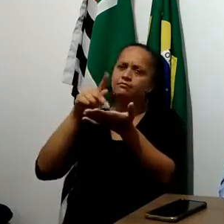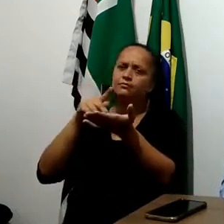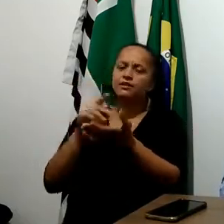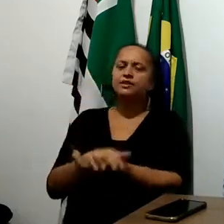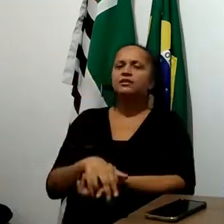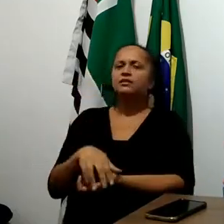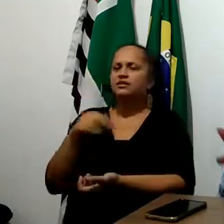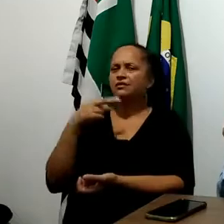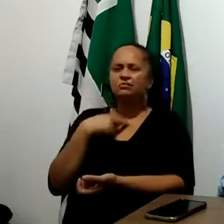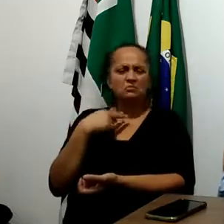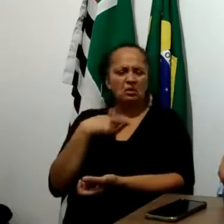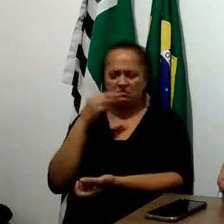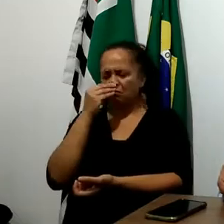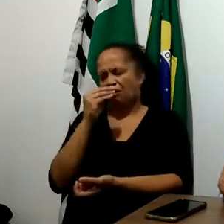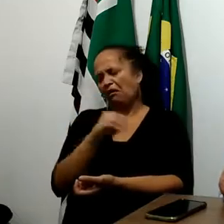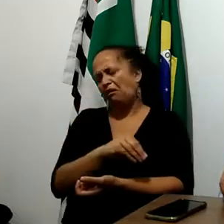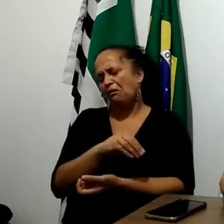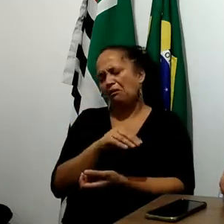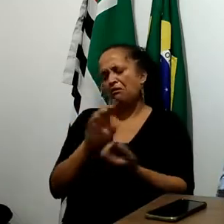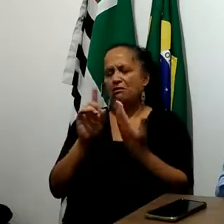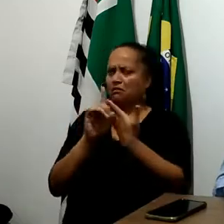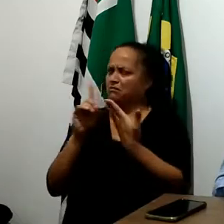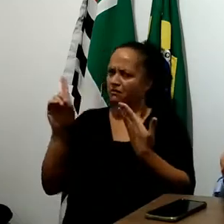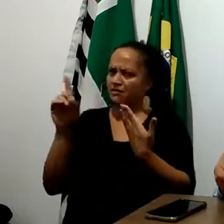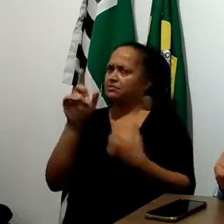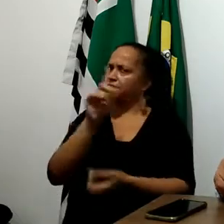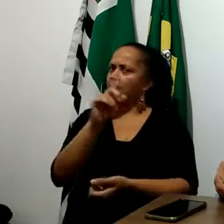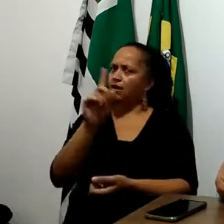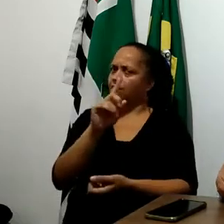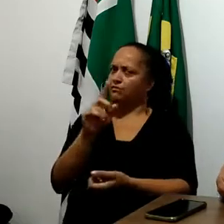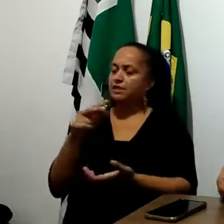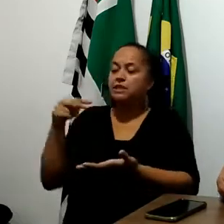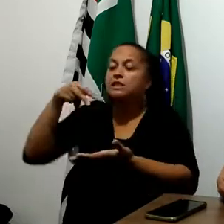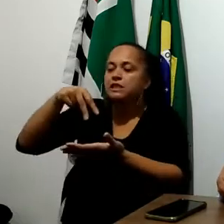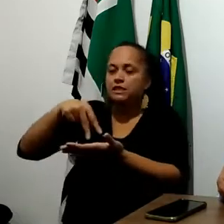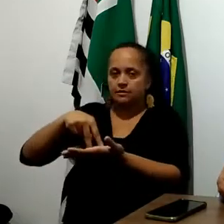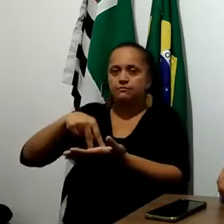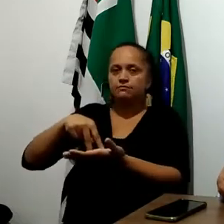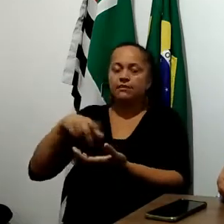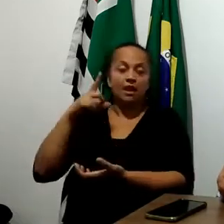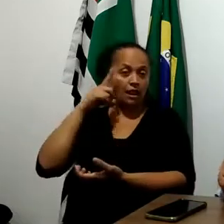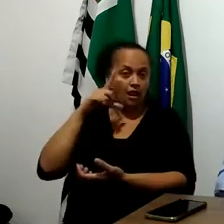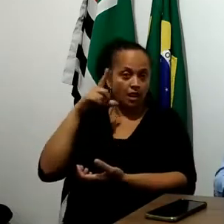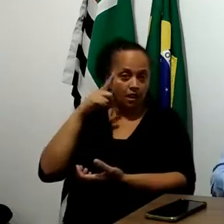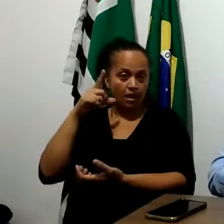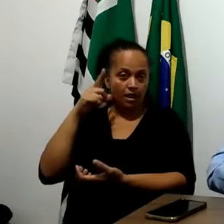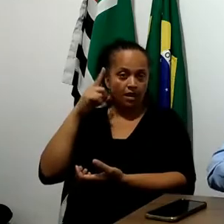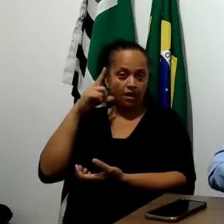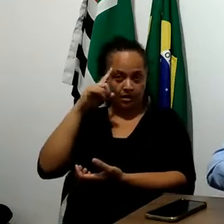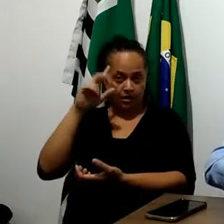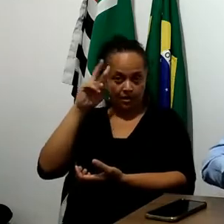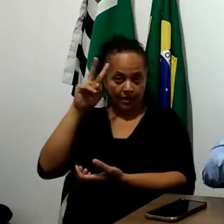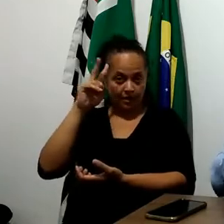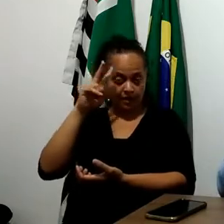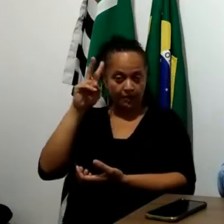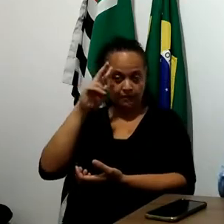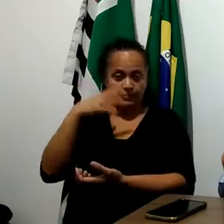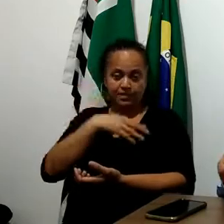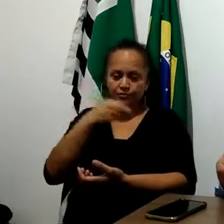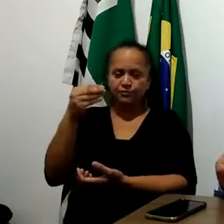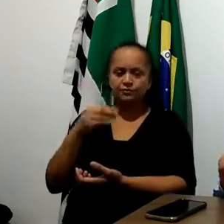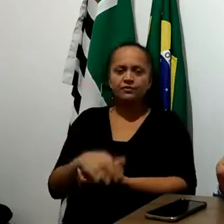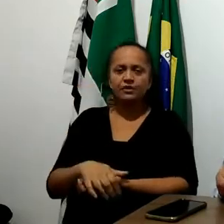toalha. Se levanta. Lembra do filho pródigo? A Bíblia diz que quando ele